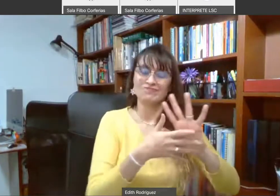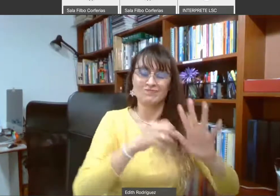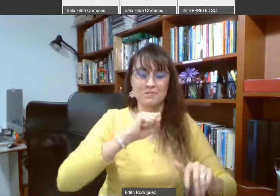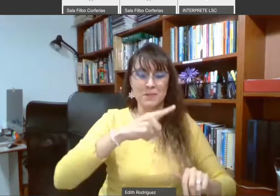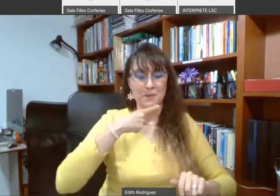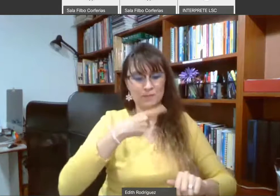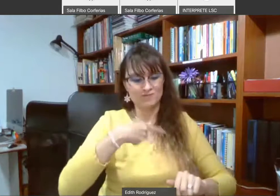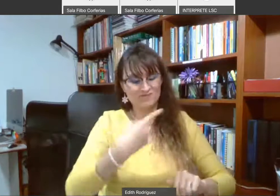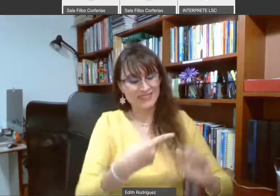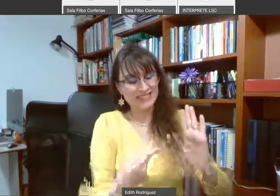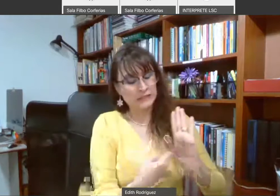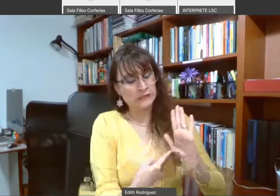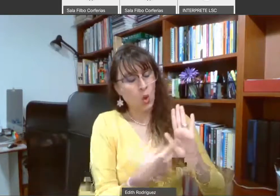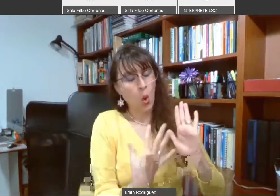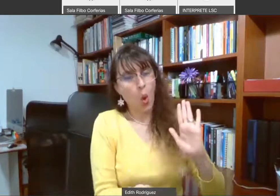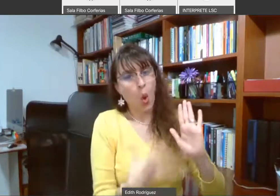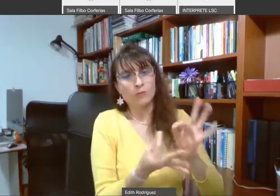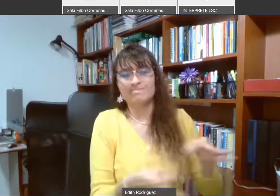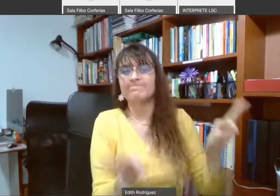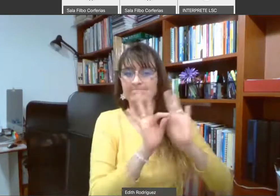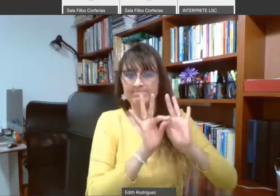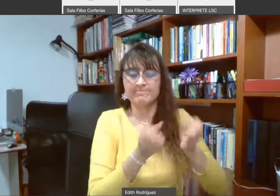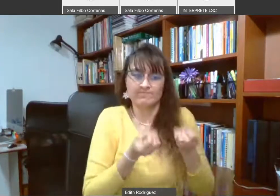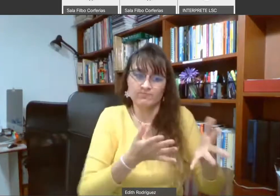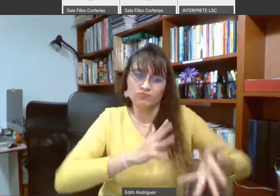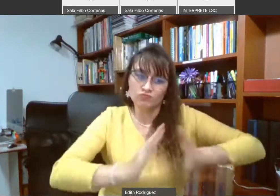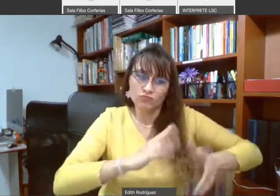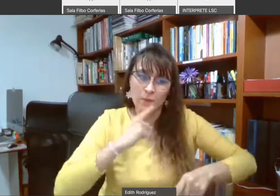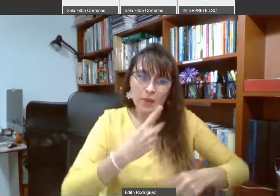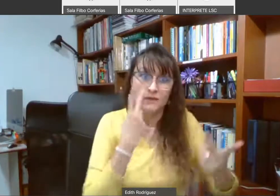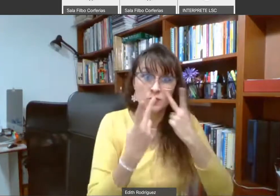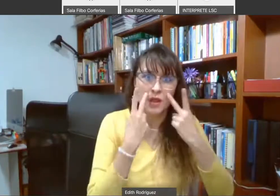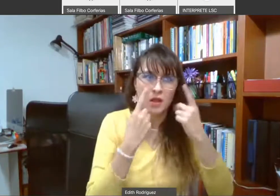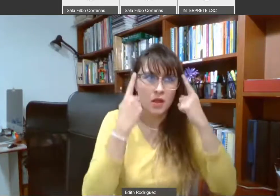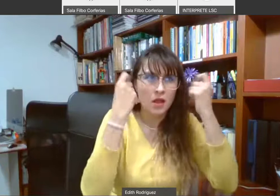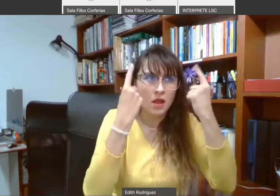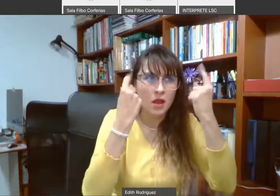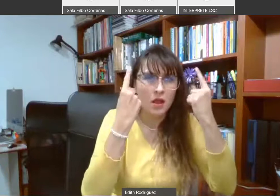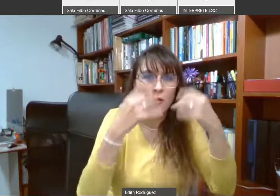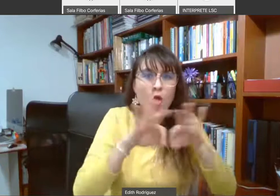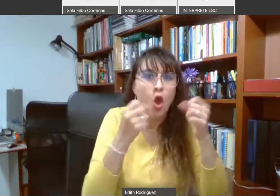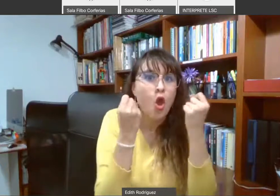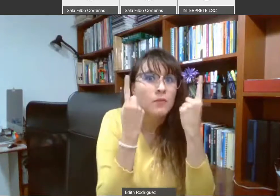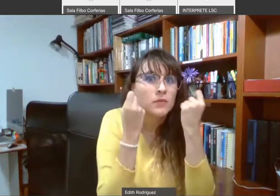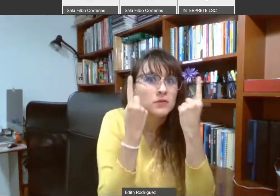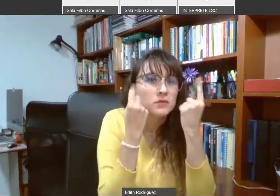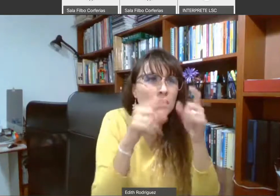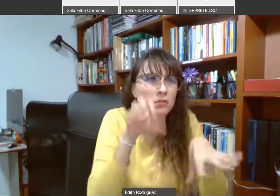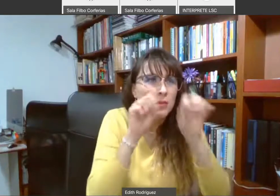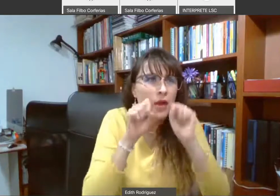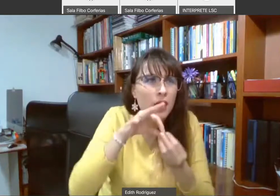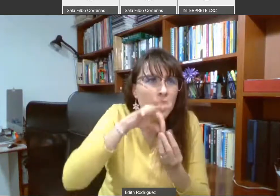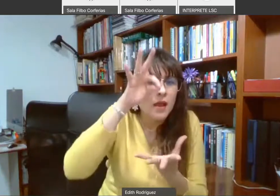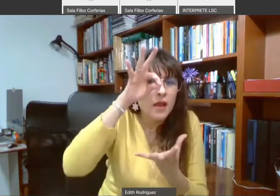la comunicación es muy importante que se dé en su primera lengua, o sea, la lengua de señas. Esto sí es muy importante y pues que